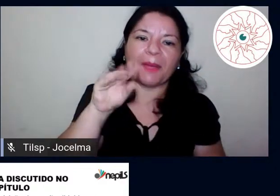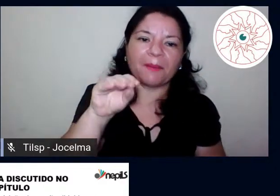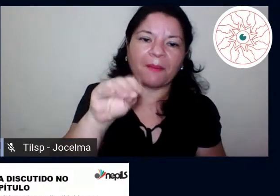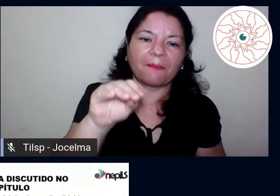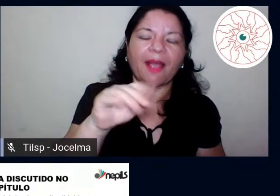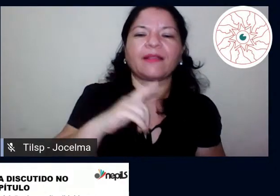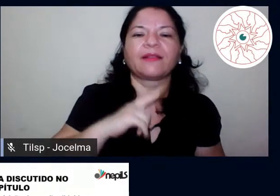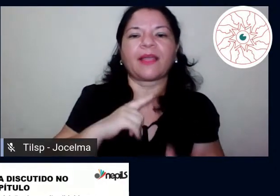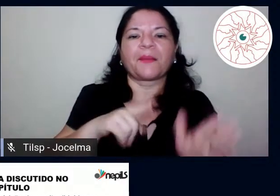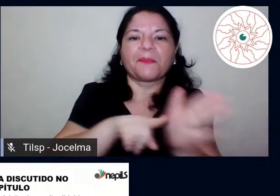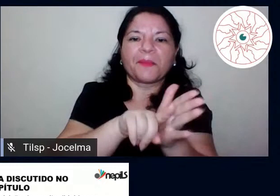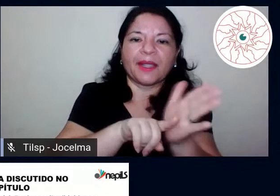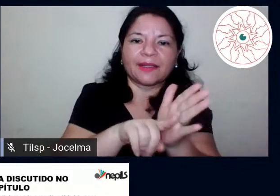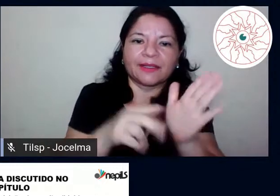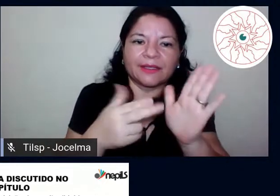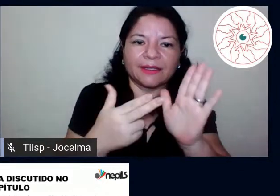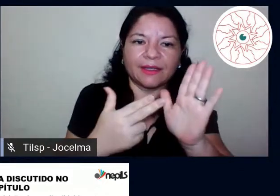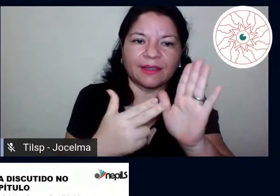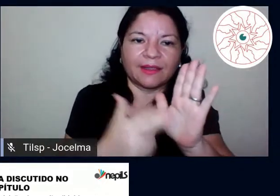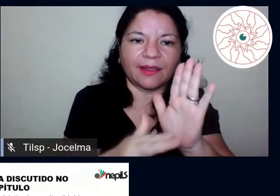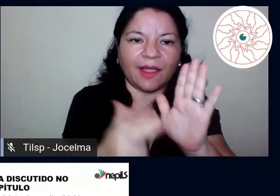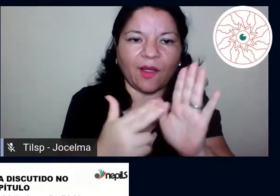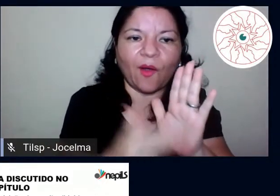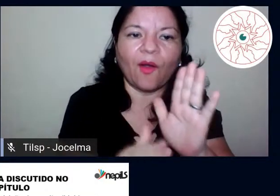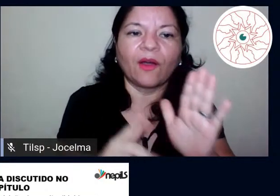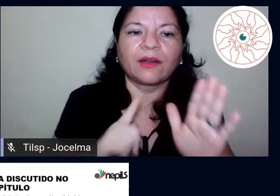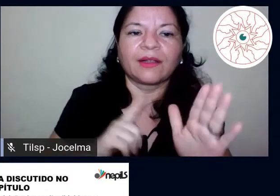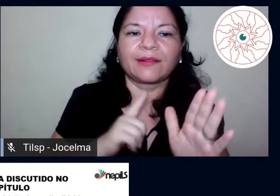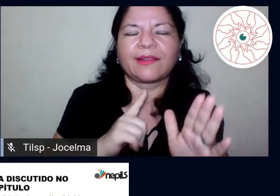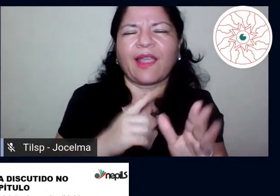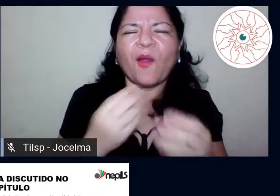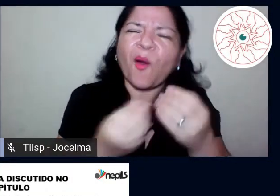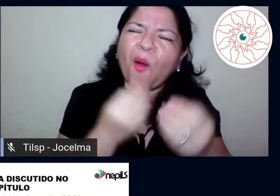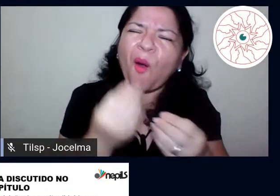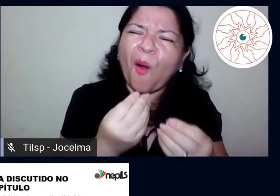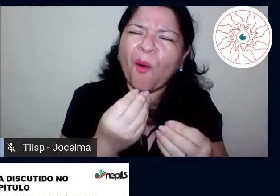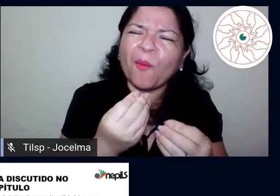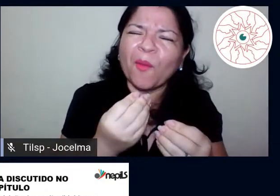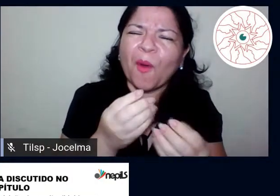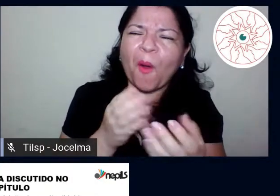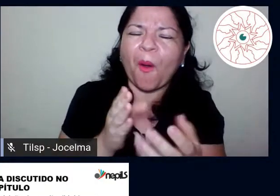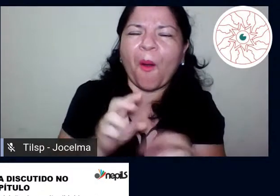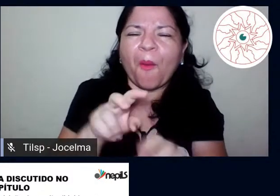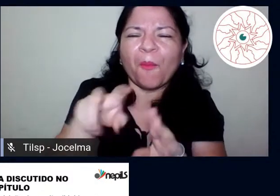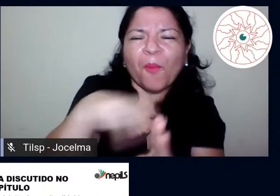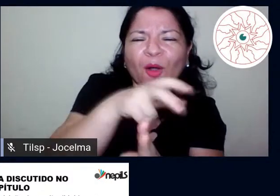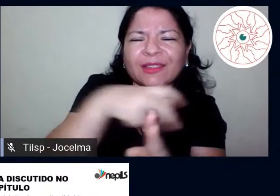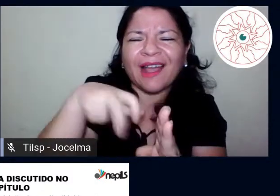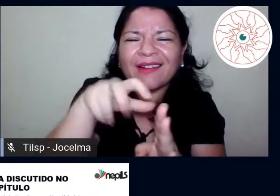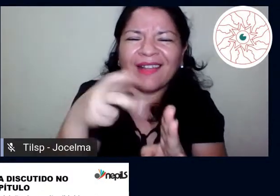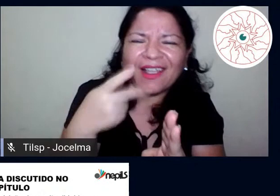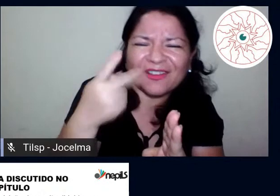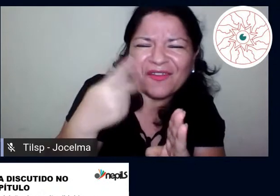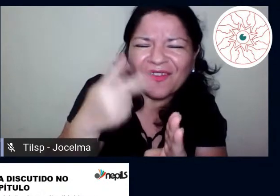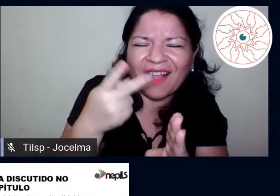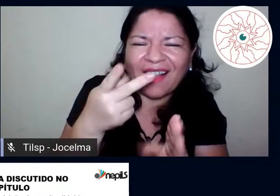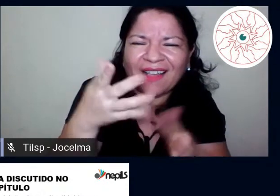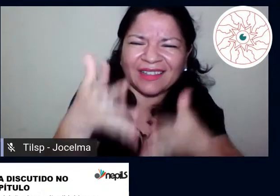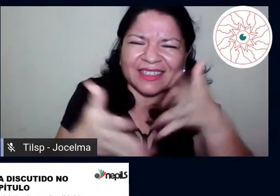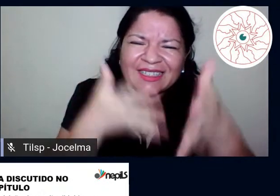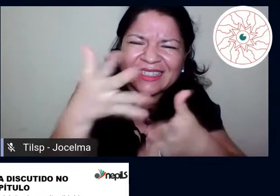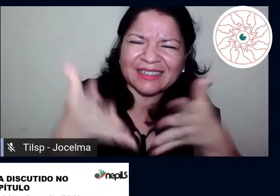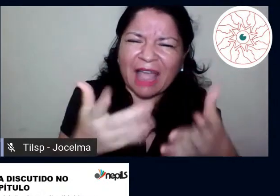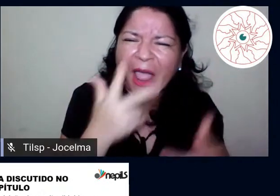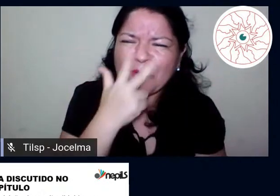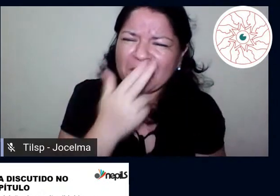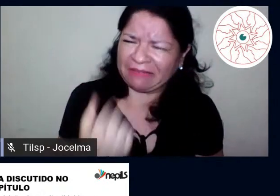né? Eh, não estranha eu estar falando em modalidade falada das línguas de sinais. Eu vou estar nesse capítulo, a gente trata como modalidade